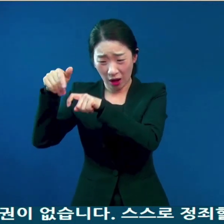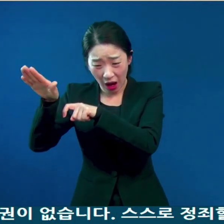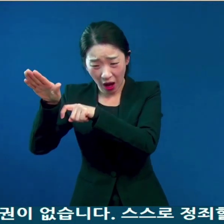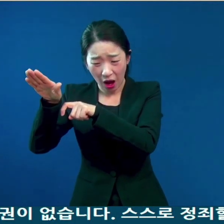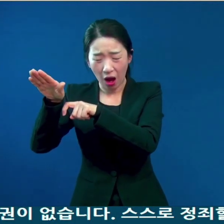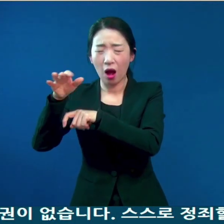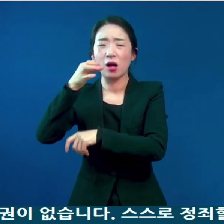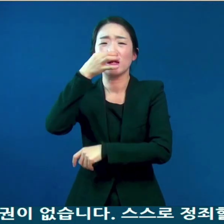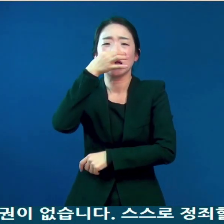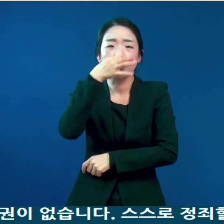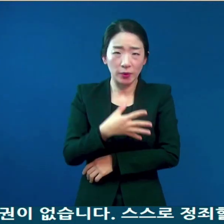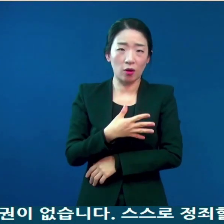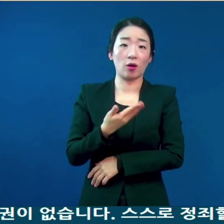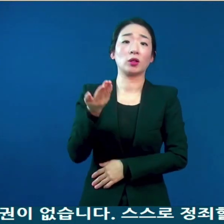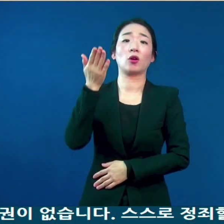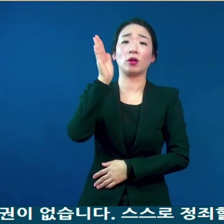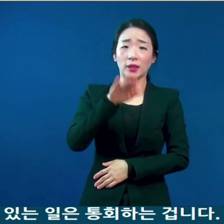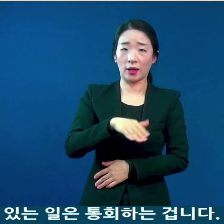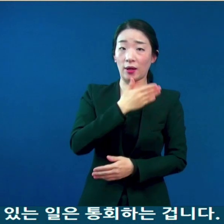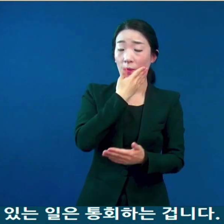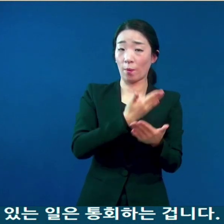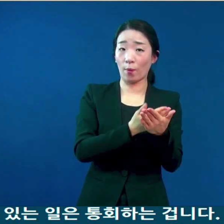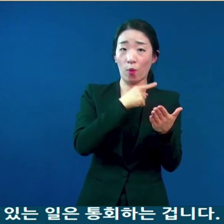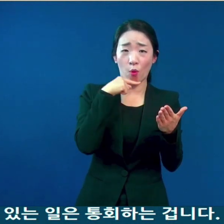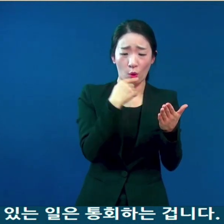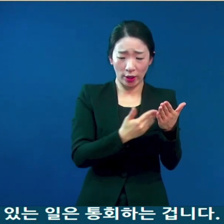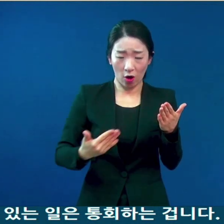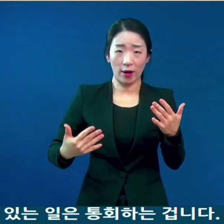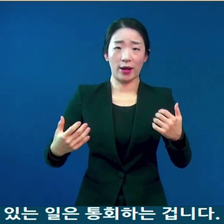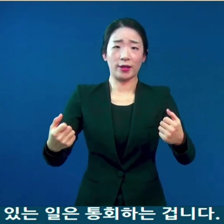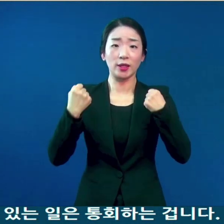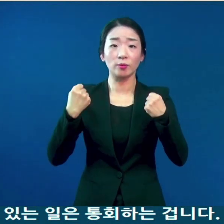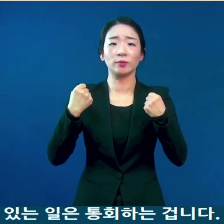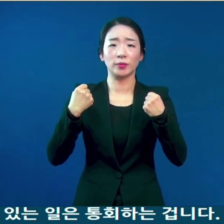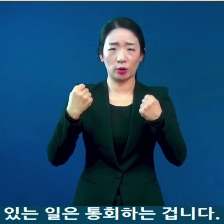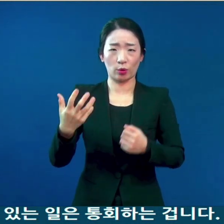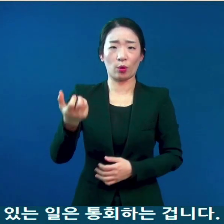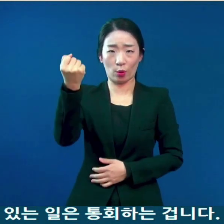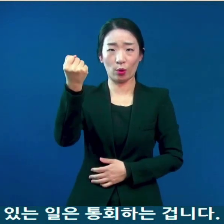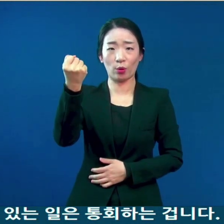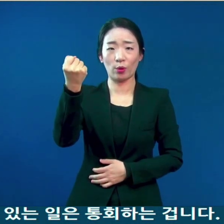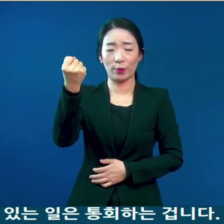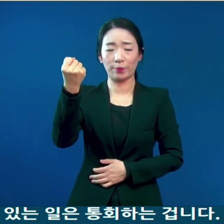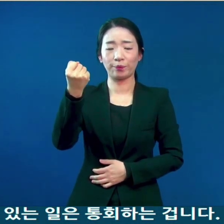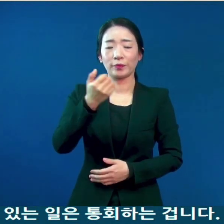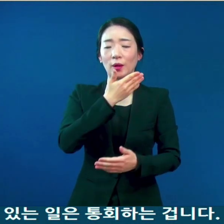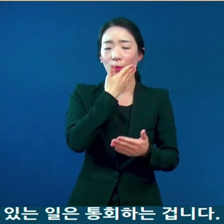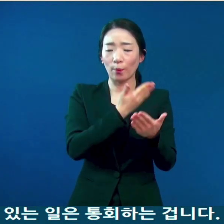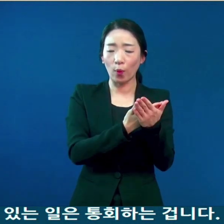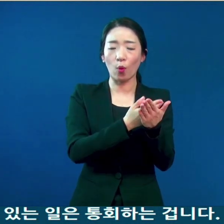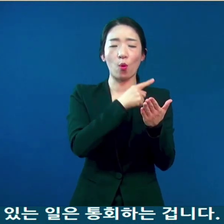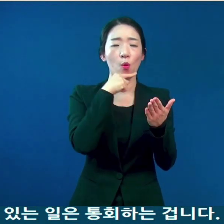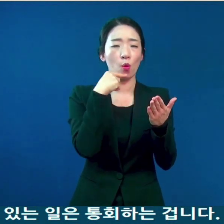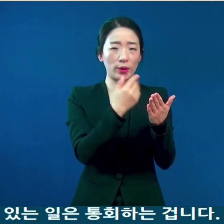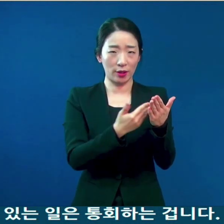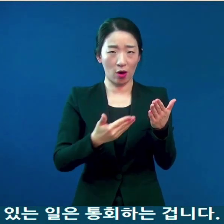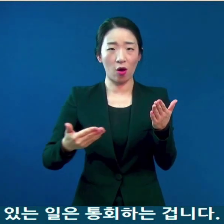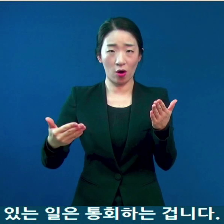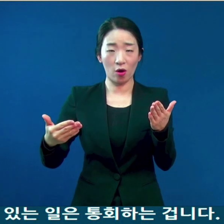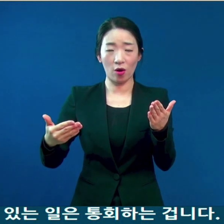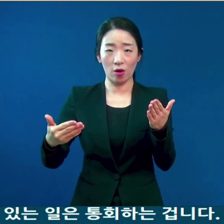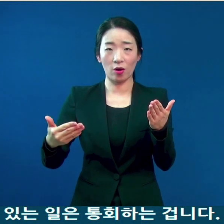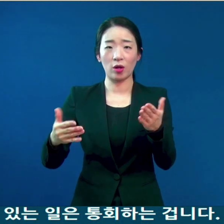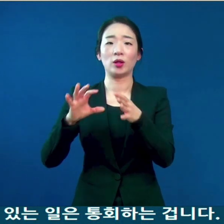해결해 줍니까? 보혈이 해결해 줍니다. 보혈이 우리가 하나님 앞에 나가는